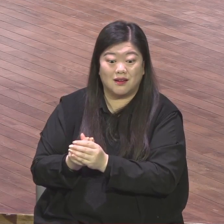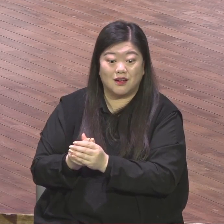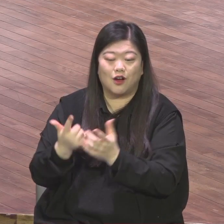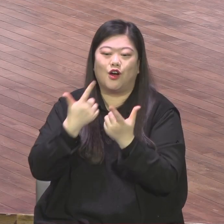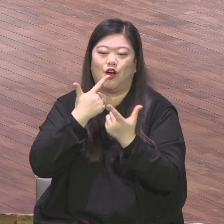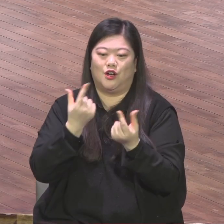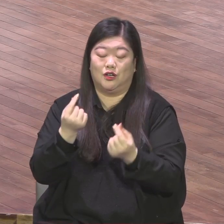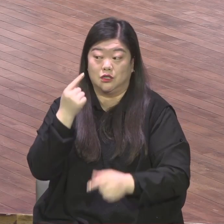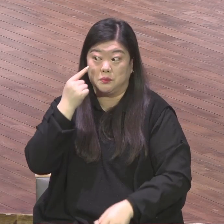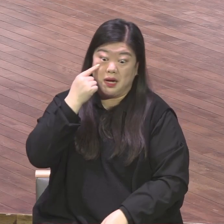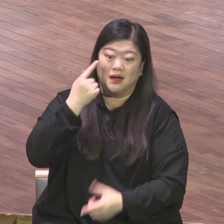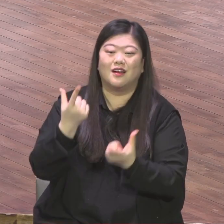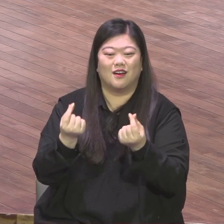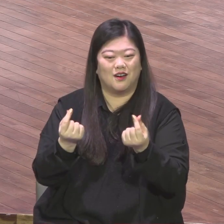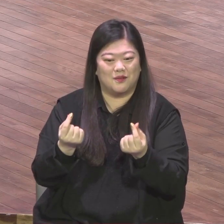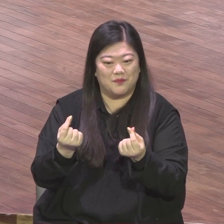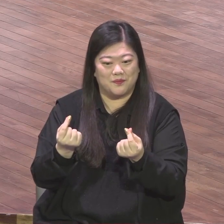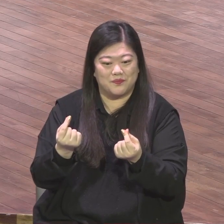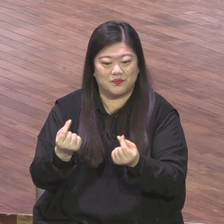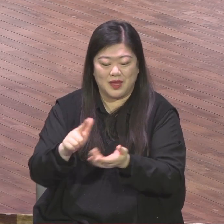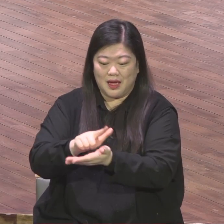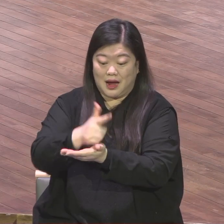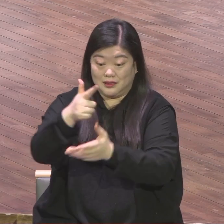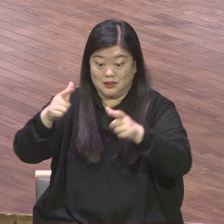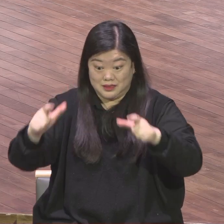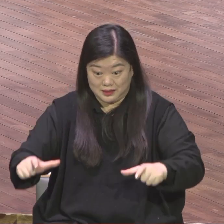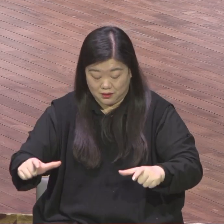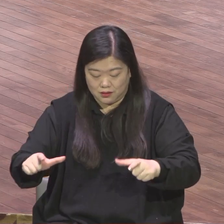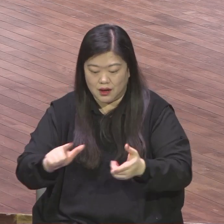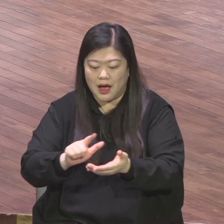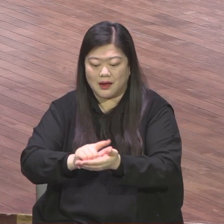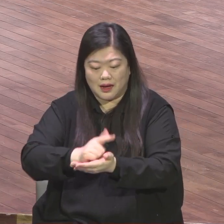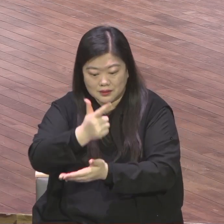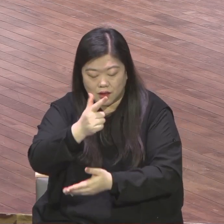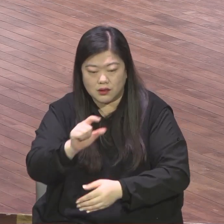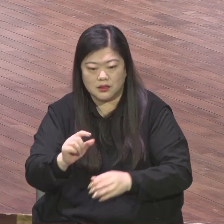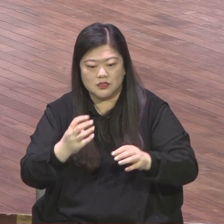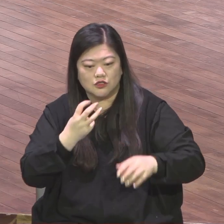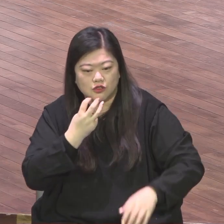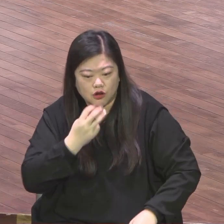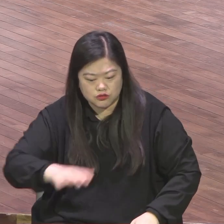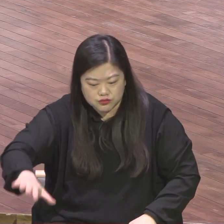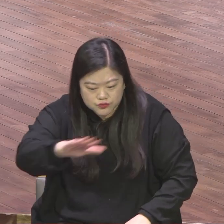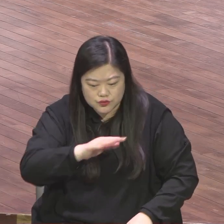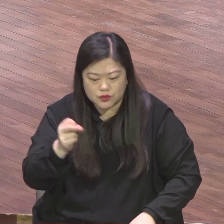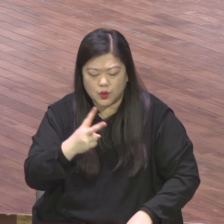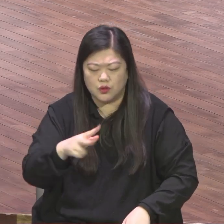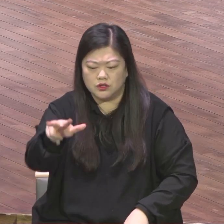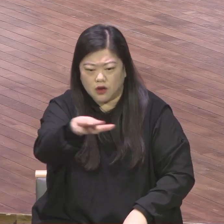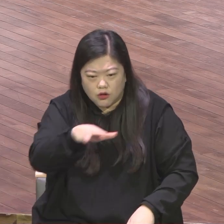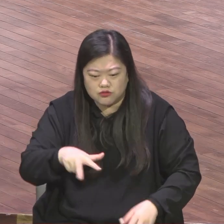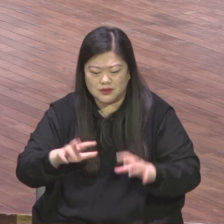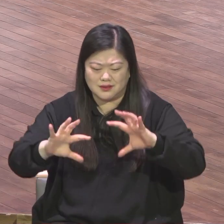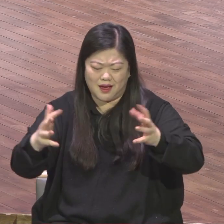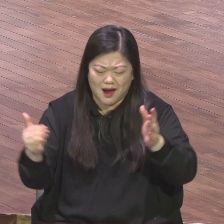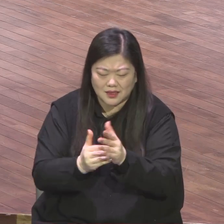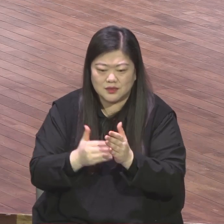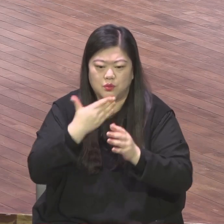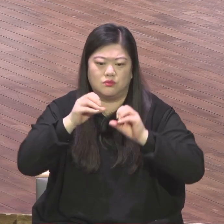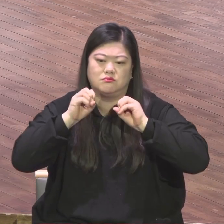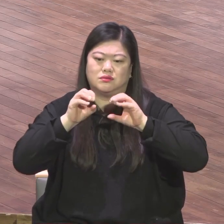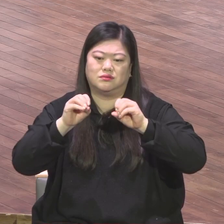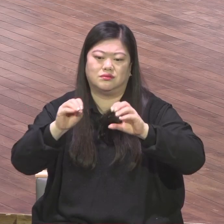현장에 237 나라 오천조 복음화를 이루어가는 유형 플랫폼을 계속해서 세워나가는 것입니다.